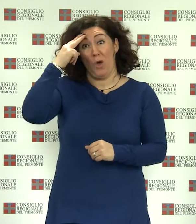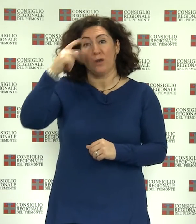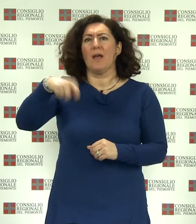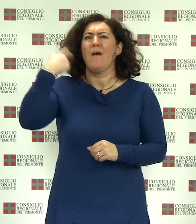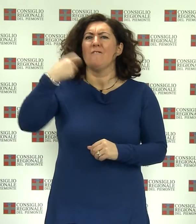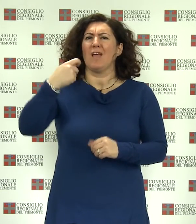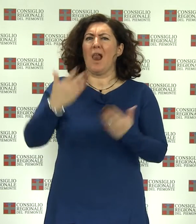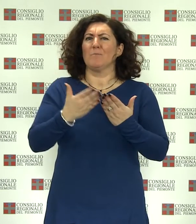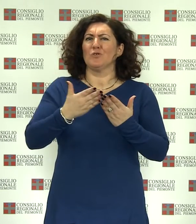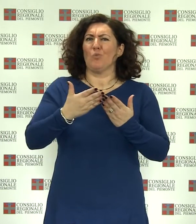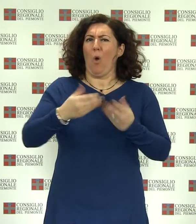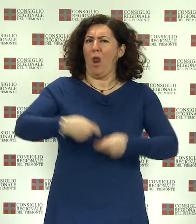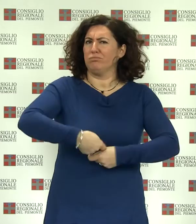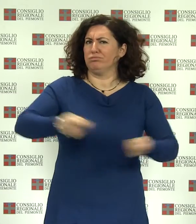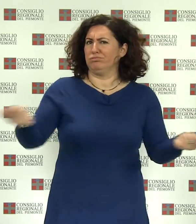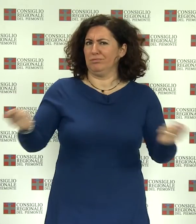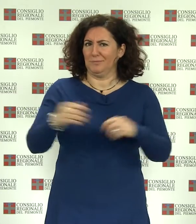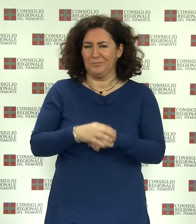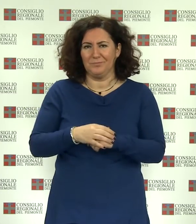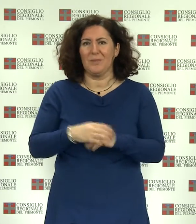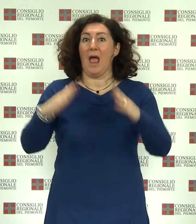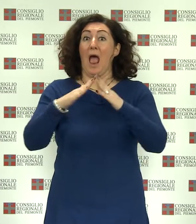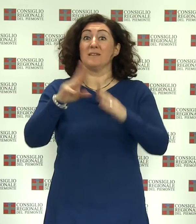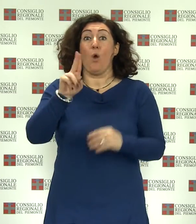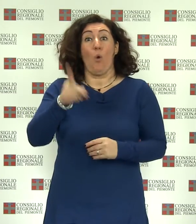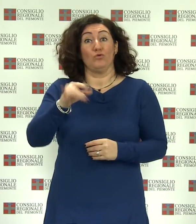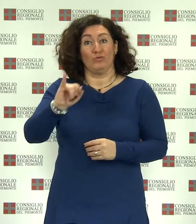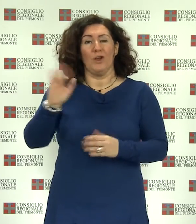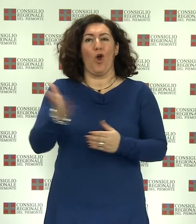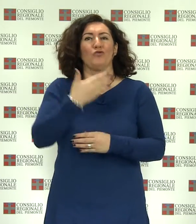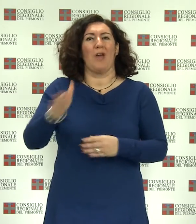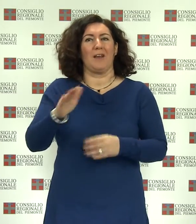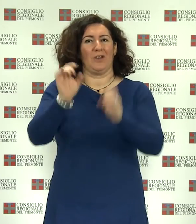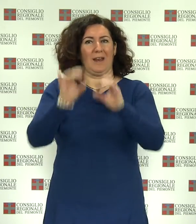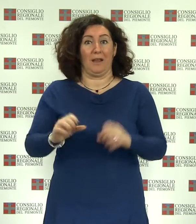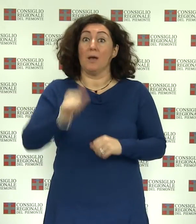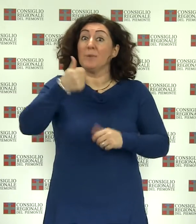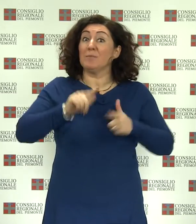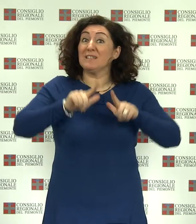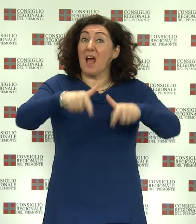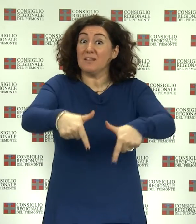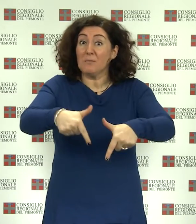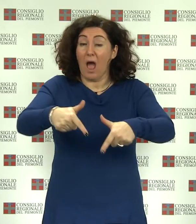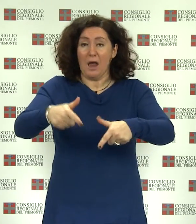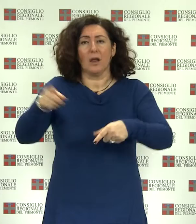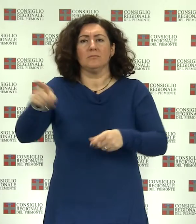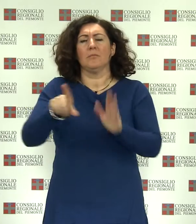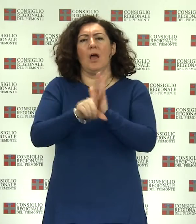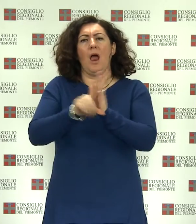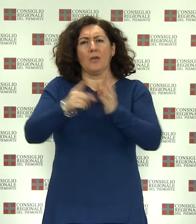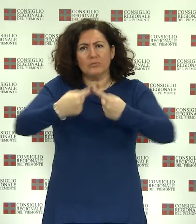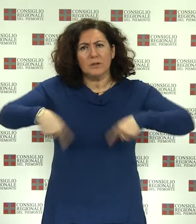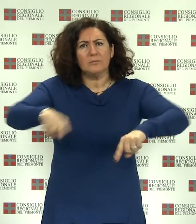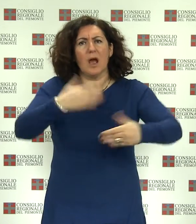del concerto di Natale. In settimana la prima commissione si è riunita in sede legislativa per introdurre l'obbligo di costituzione di